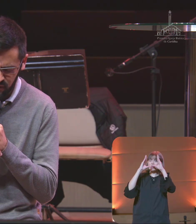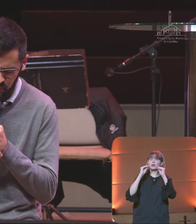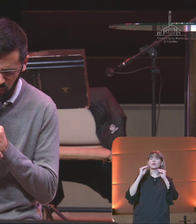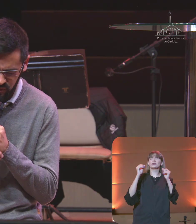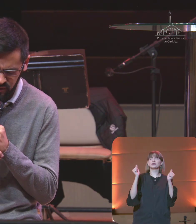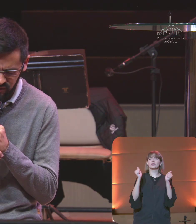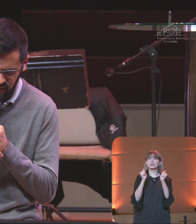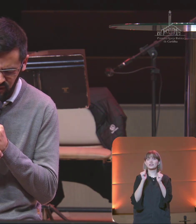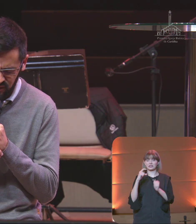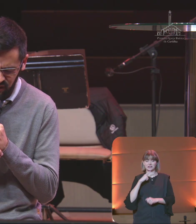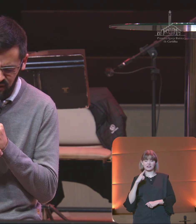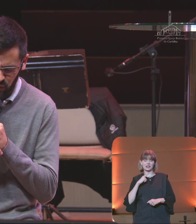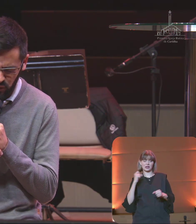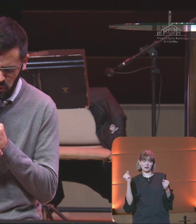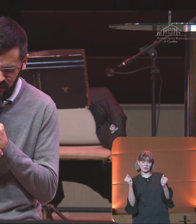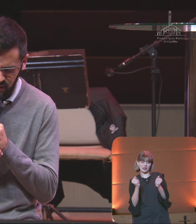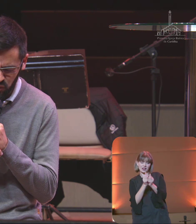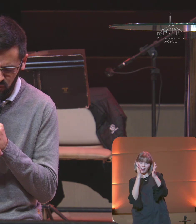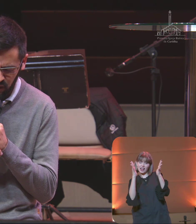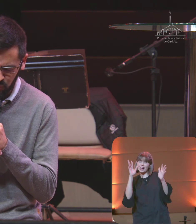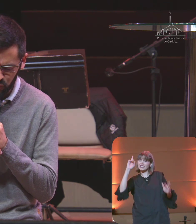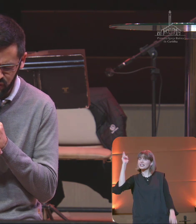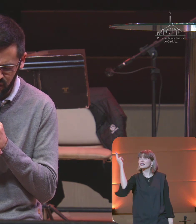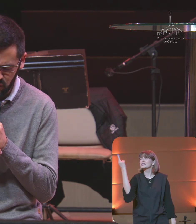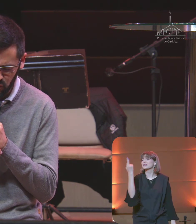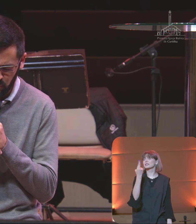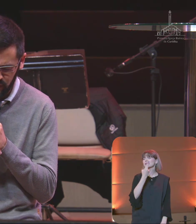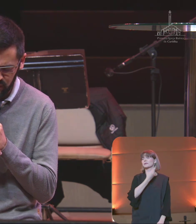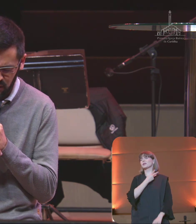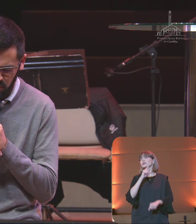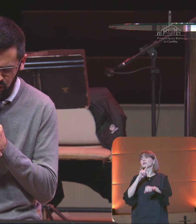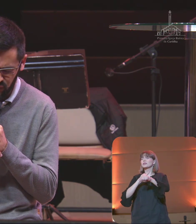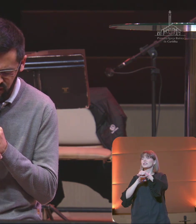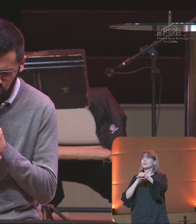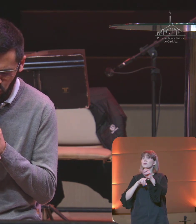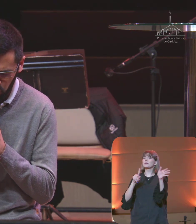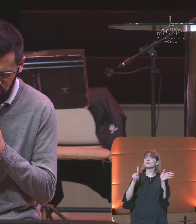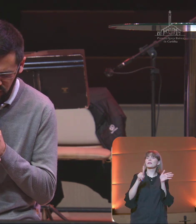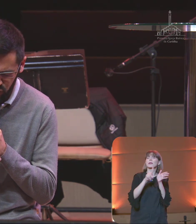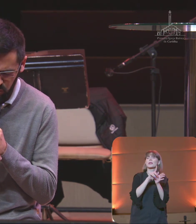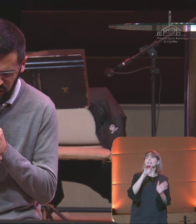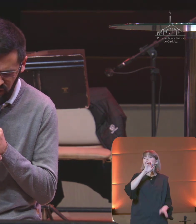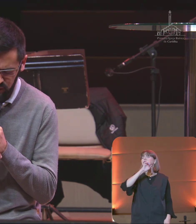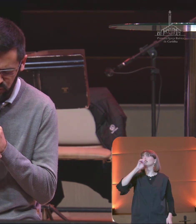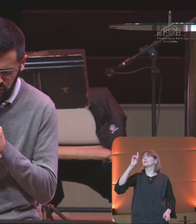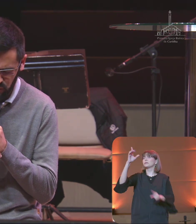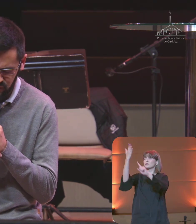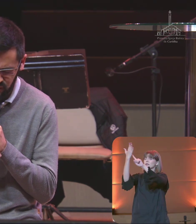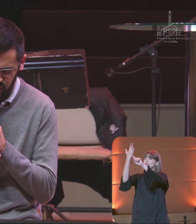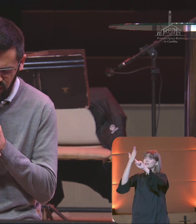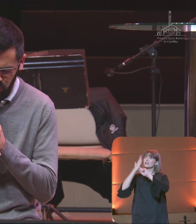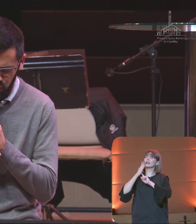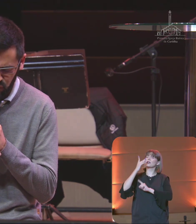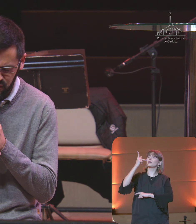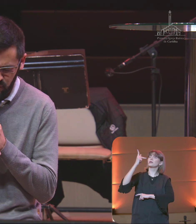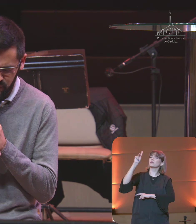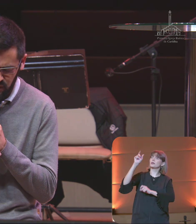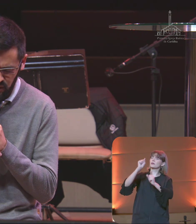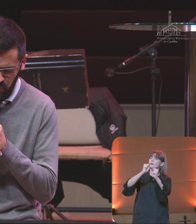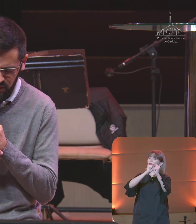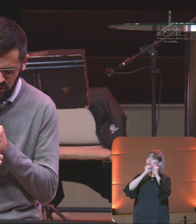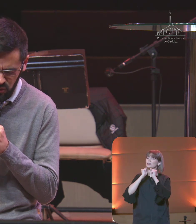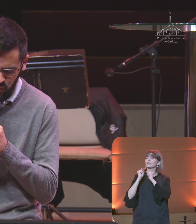noite de respostas, que essa noite, Pai, seja um tempo do Senhor, ó Pai, manifestar o Teu poder sobre cada um de nós. Por isso nós